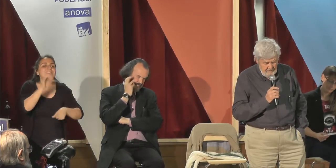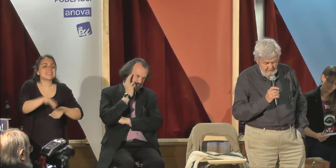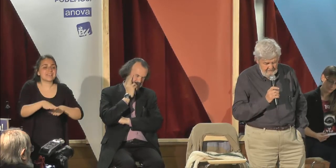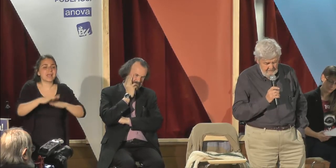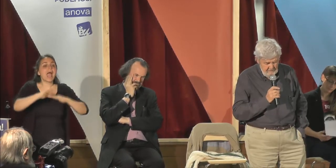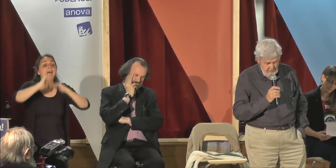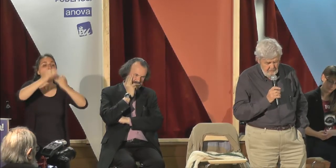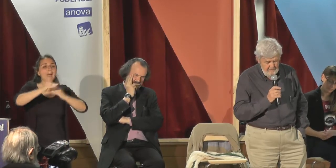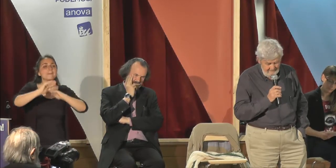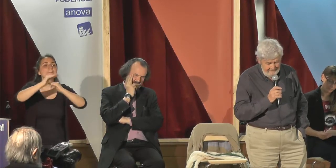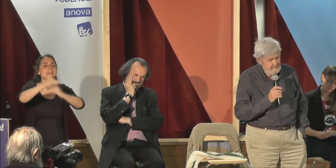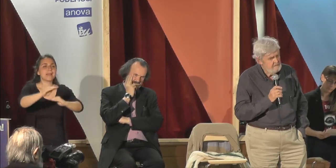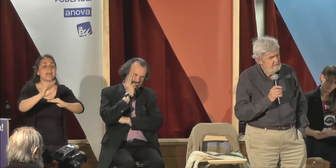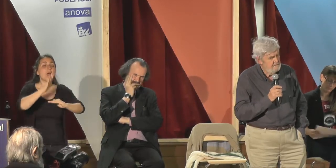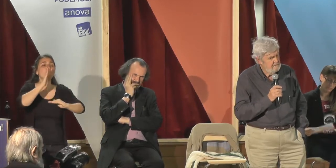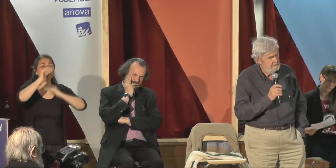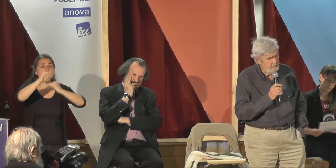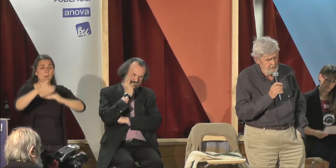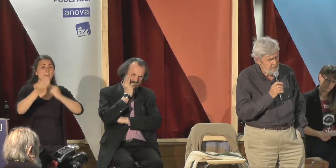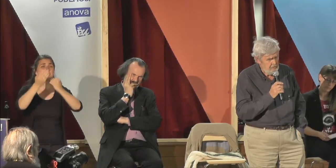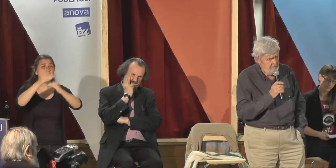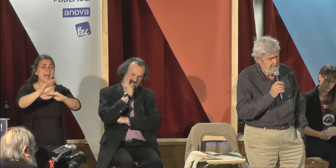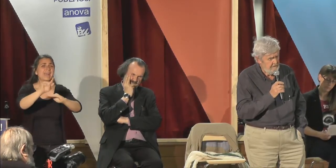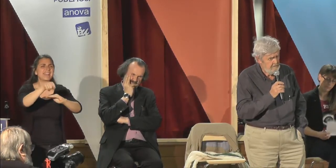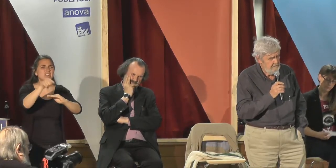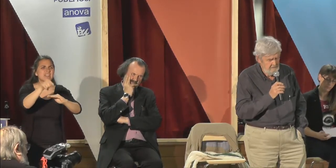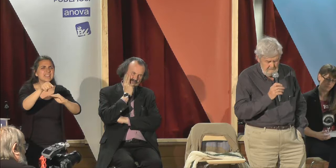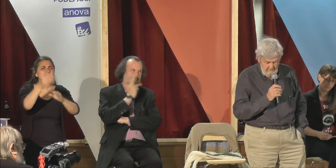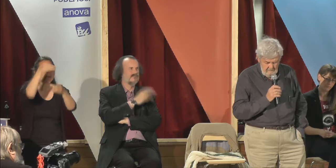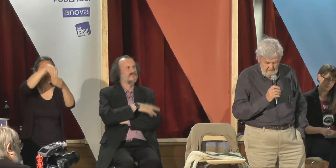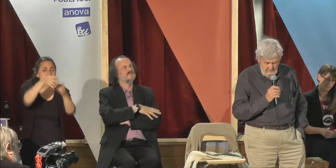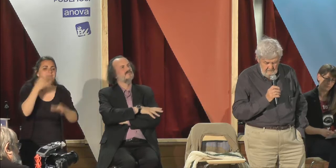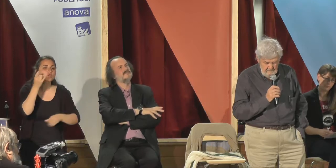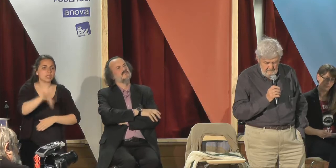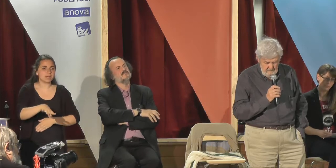Marea porque a Marea son os cidadáns, non somos os partidos.